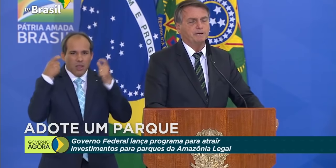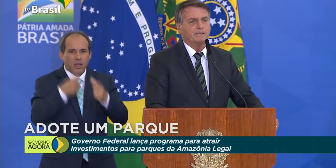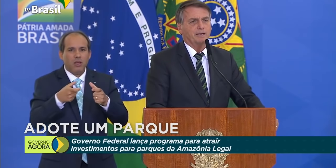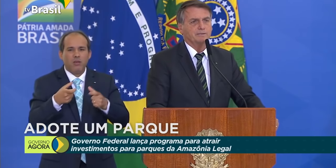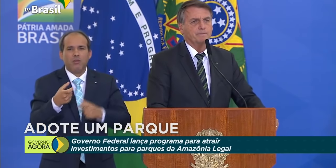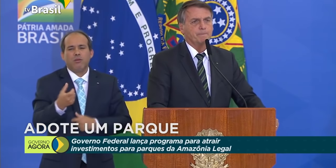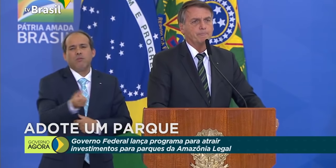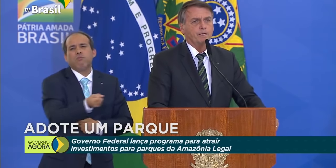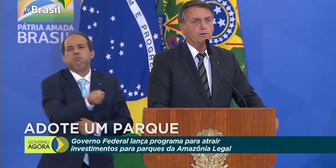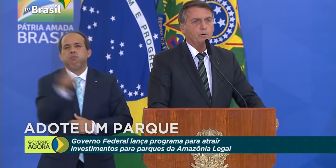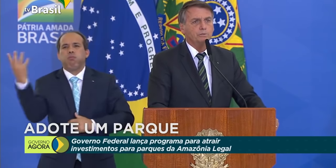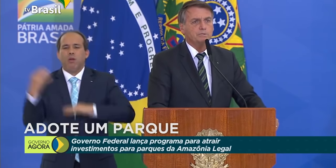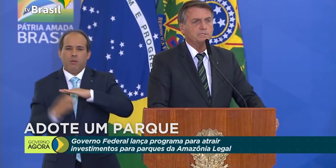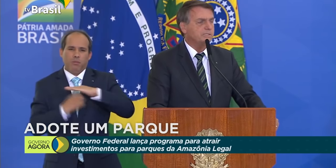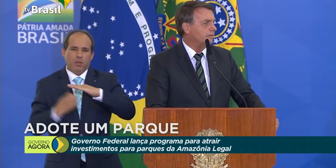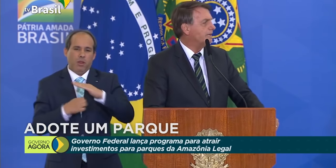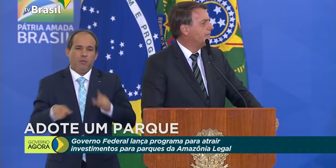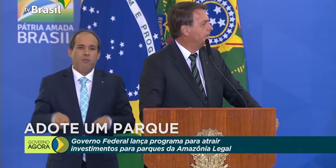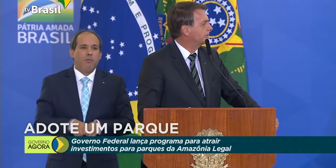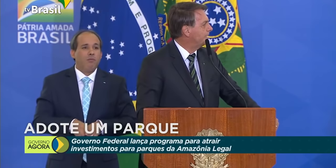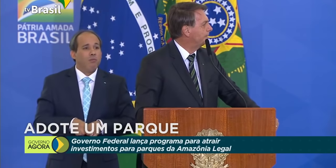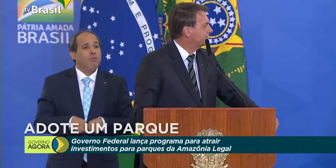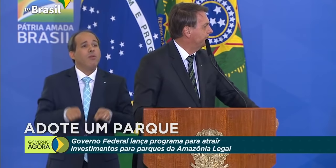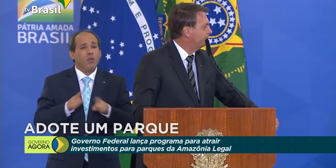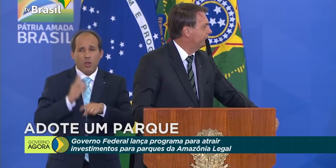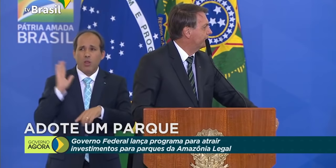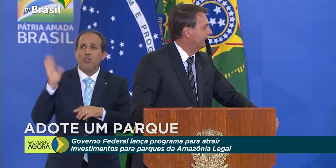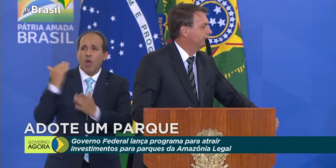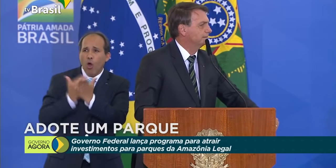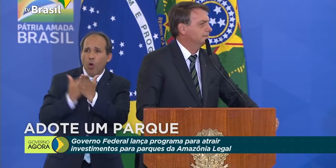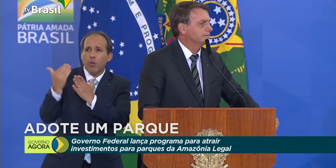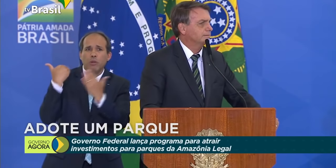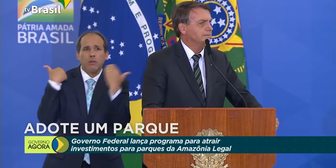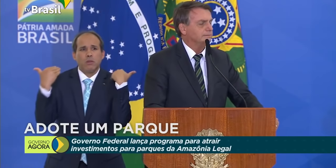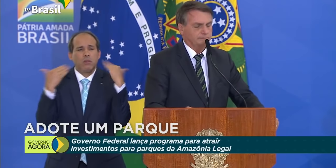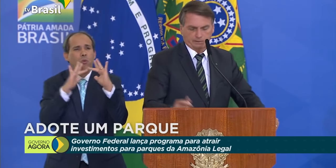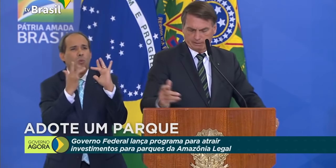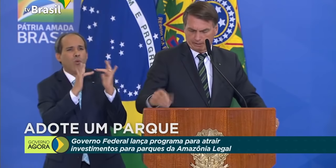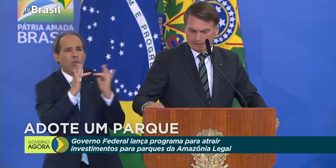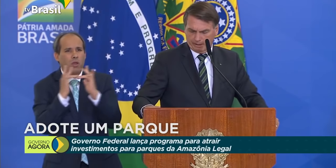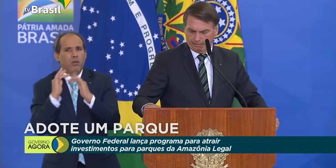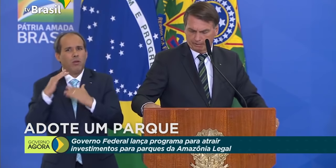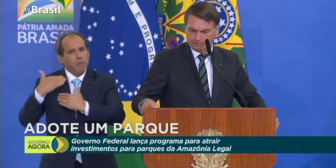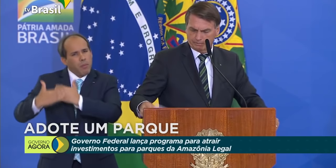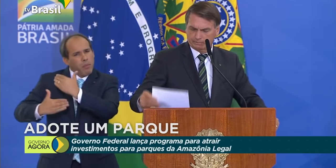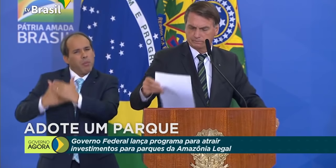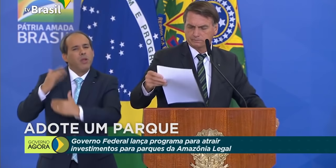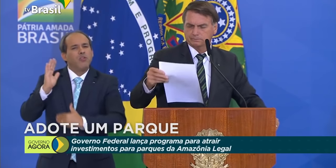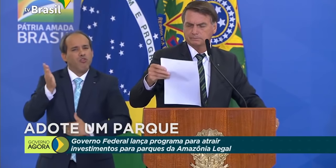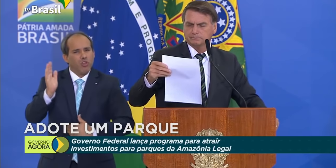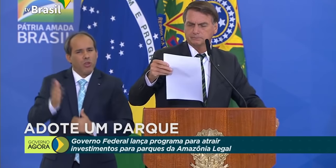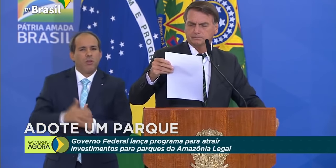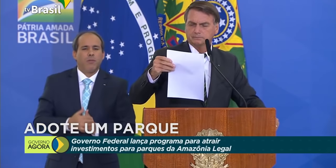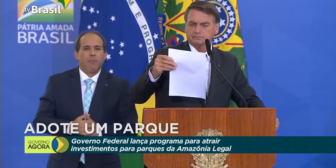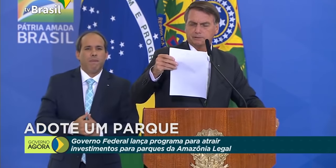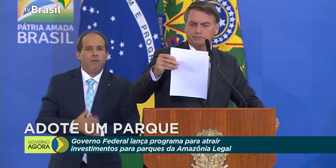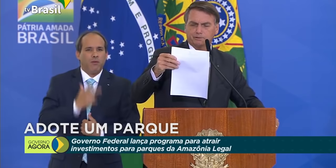de muitos empresários outros estão a caminho já bastante avançado Eu repito